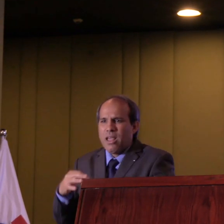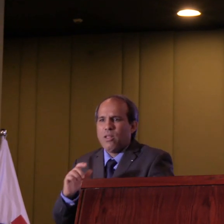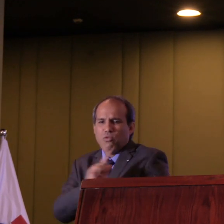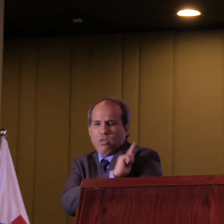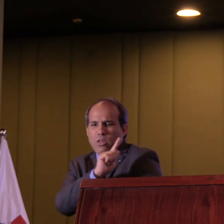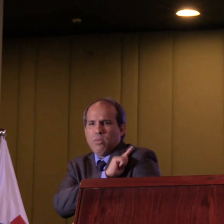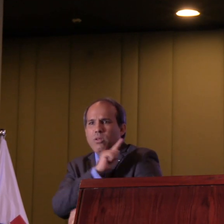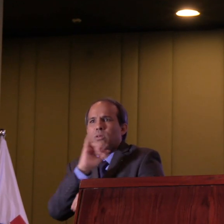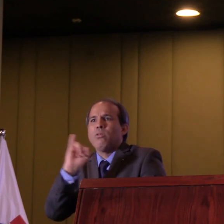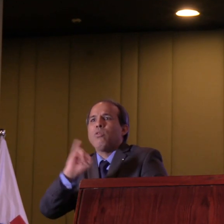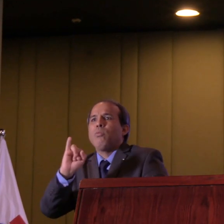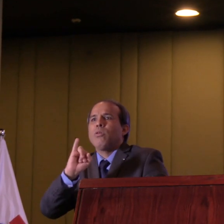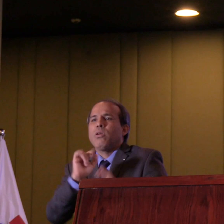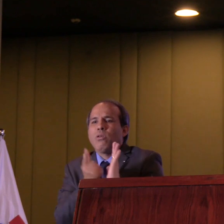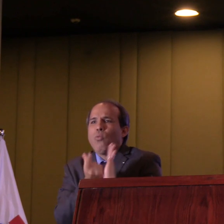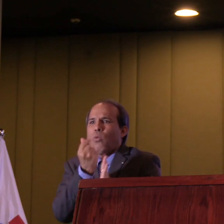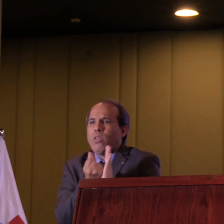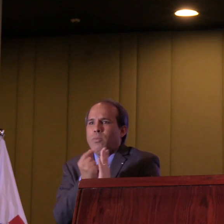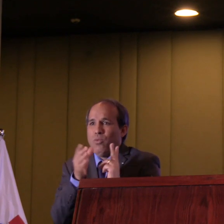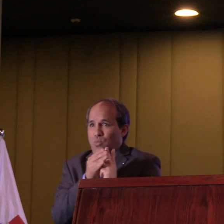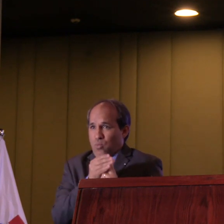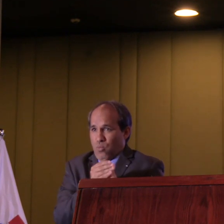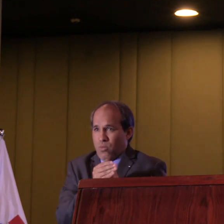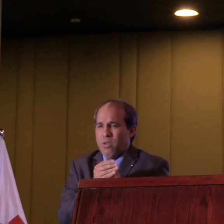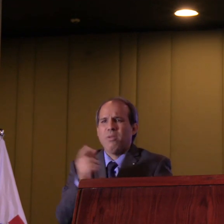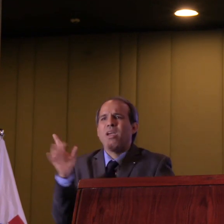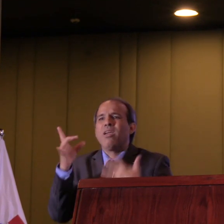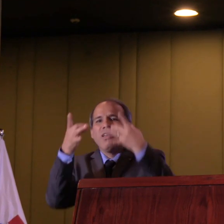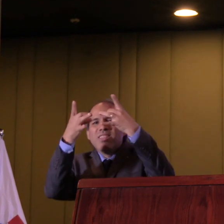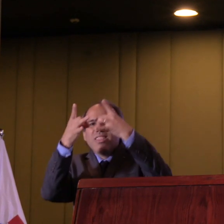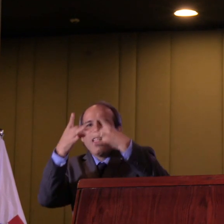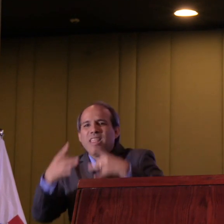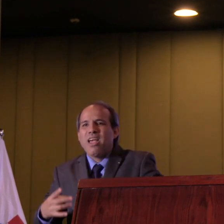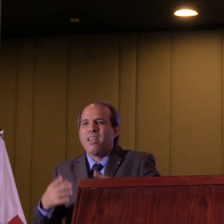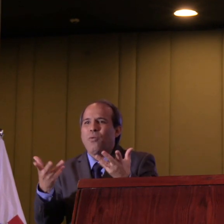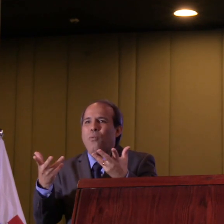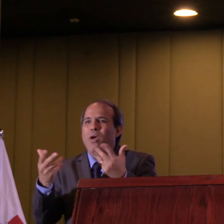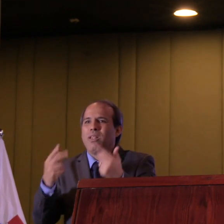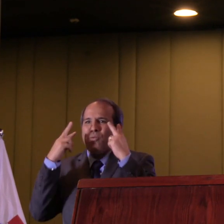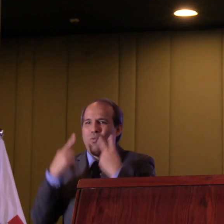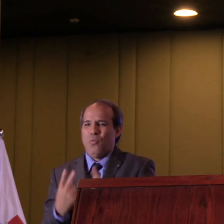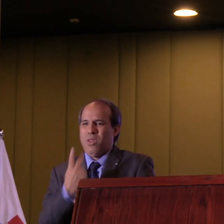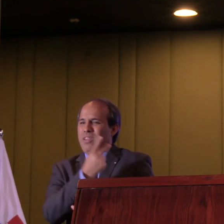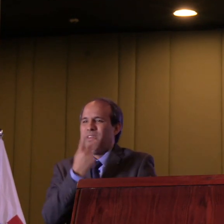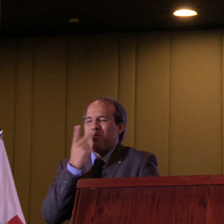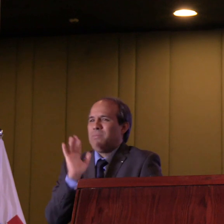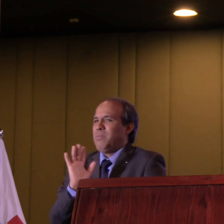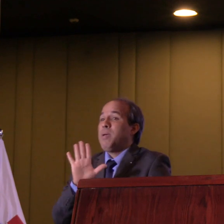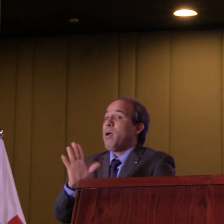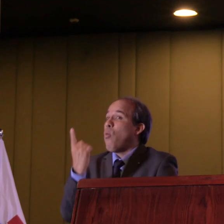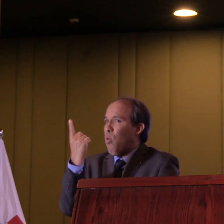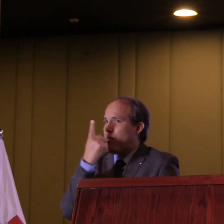importantes orçamentos. Não vou listar suas qualidades humanas, bastando apenas